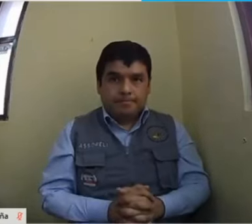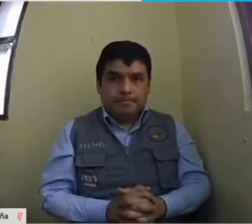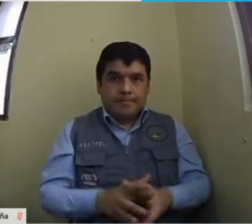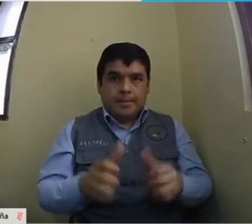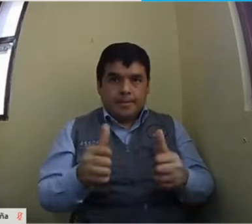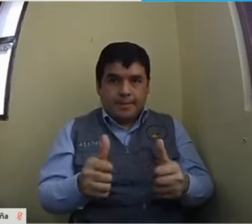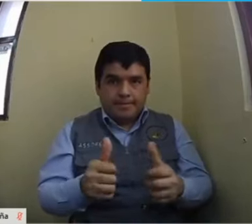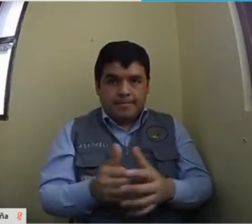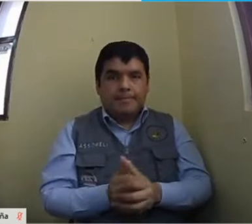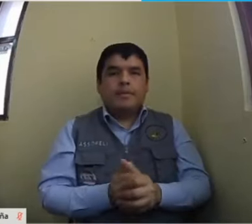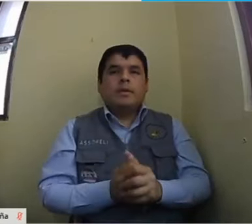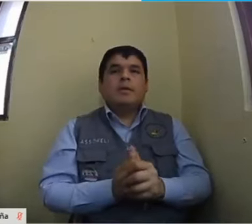G, Q.